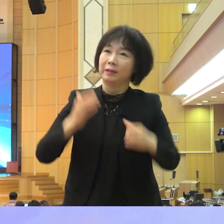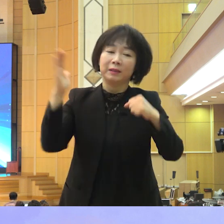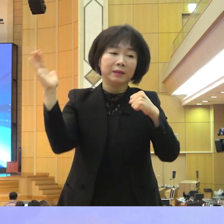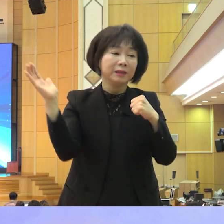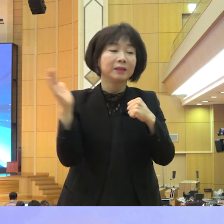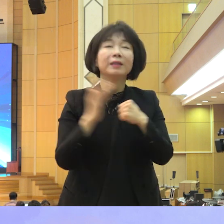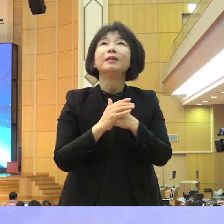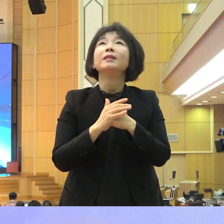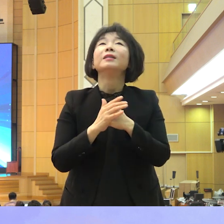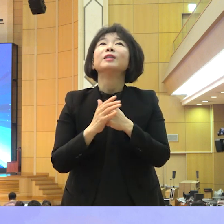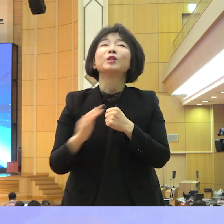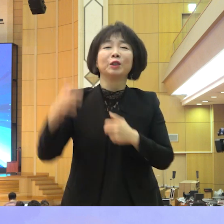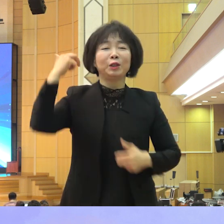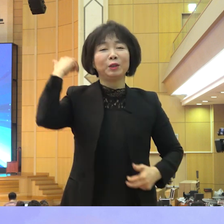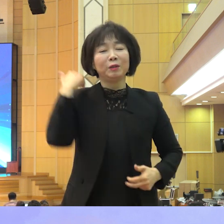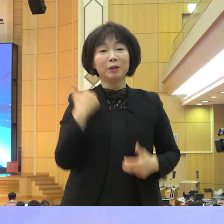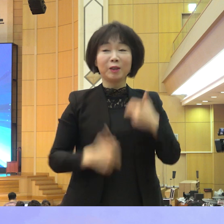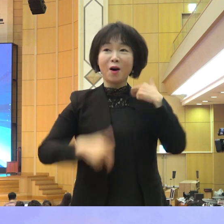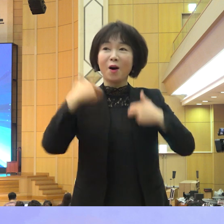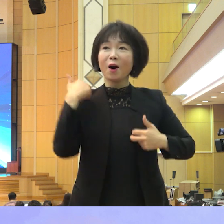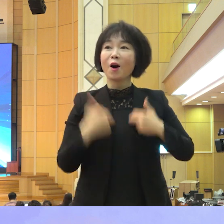하니